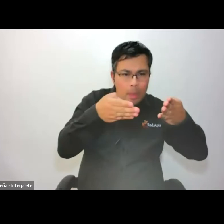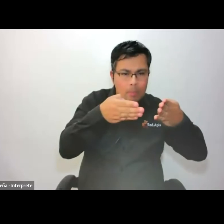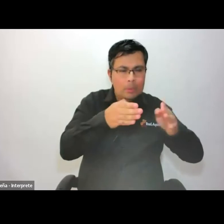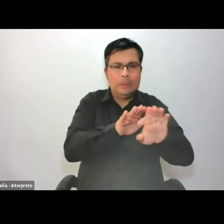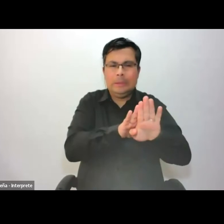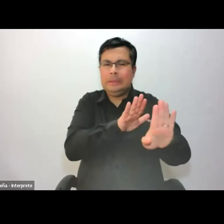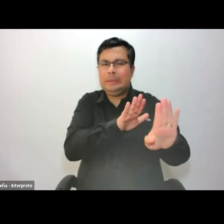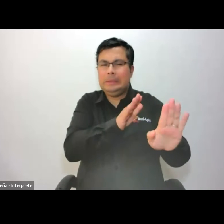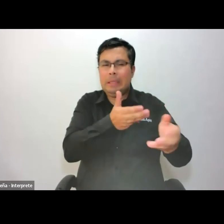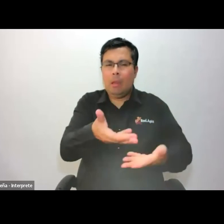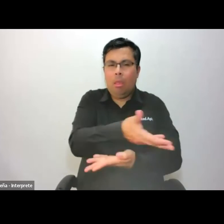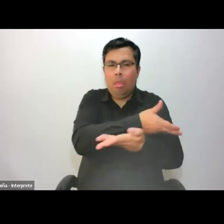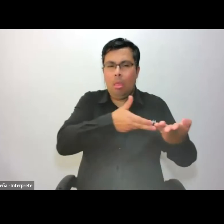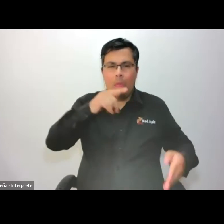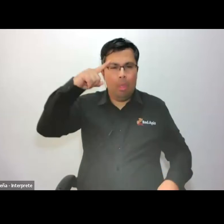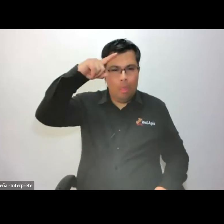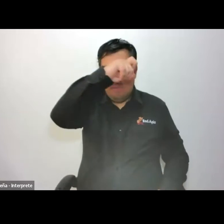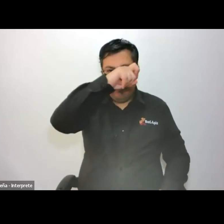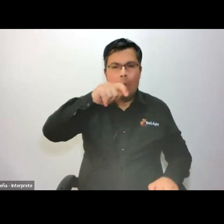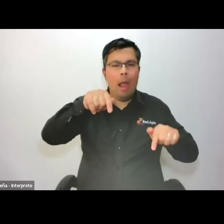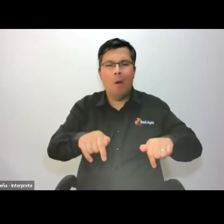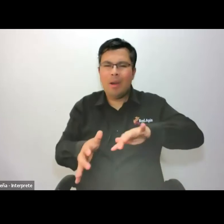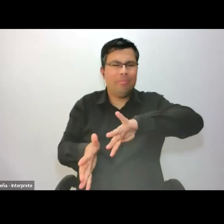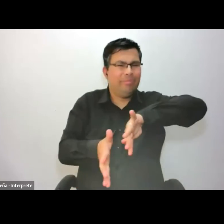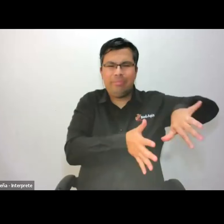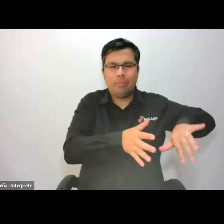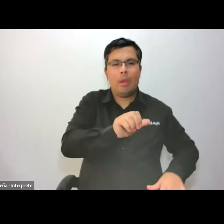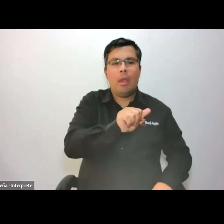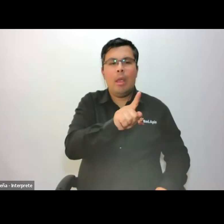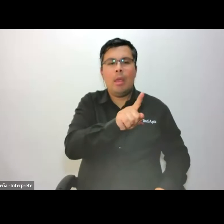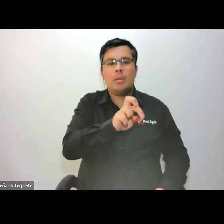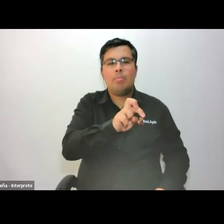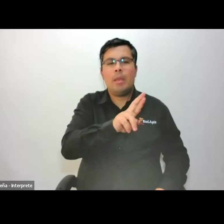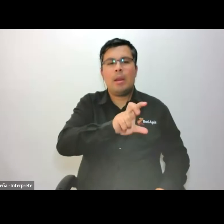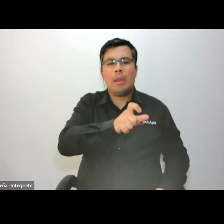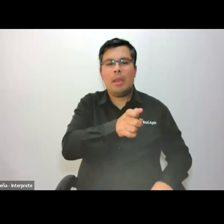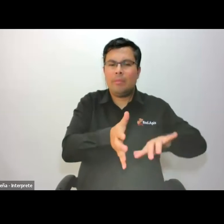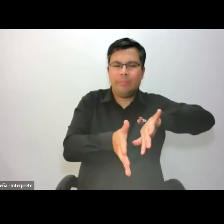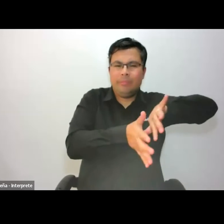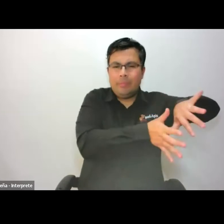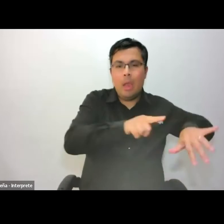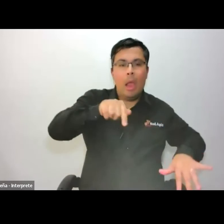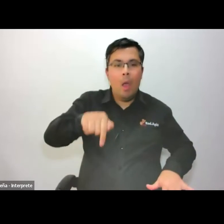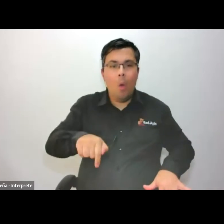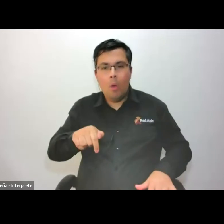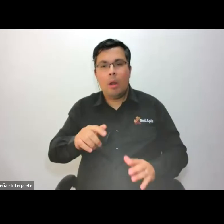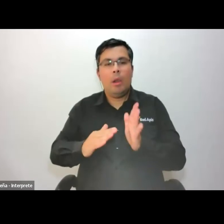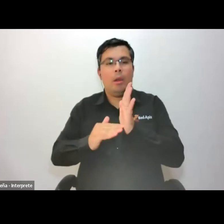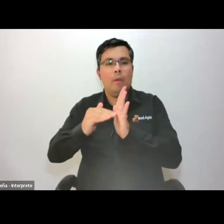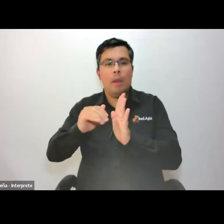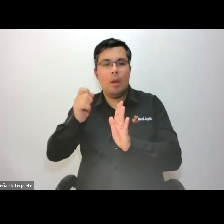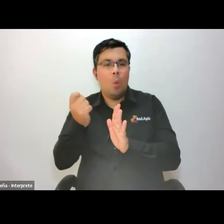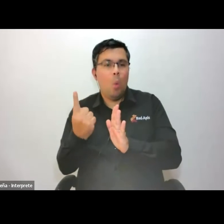no tenemos esos conceptos, ya no se habla de Asperger, por lo tanto se habla de nivel 1, 2 y 3 de apoyo. Nivel 1 es